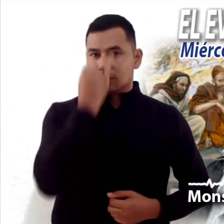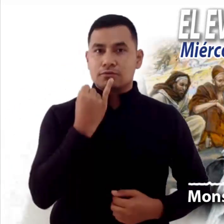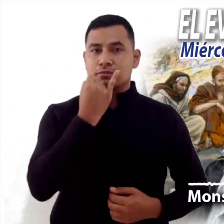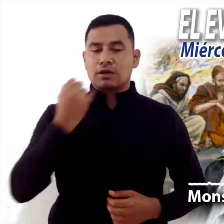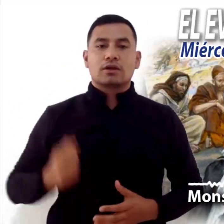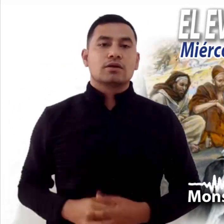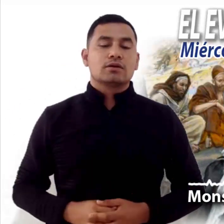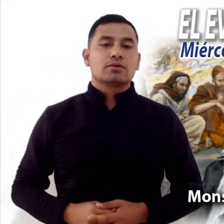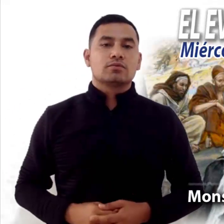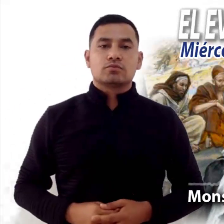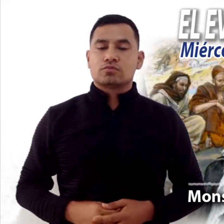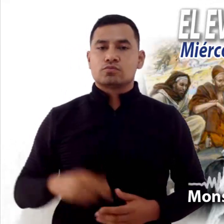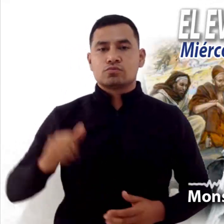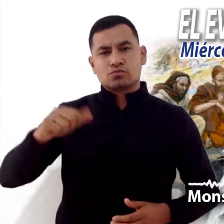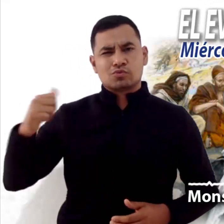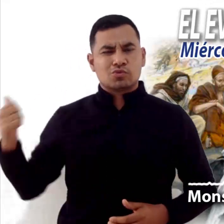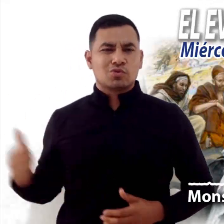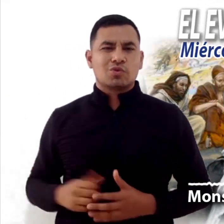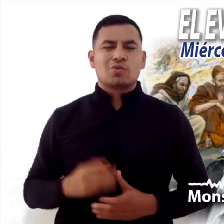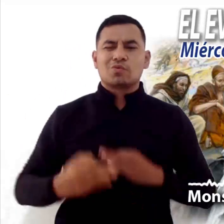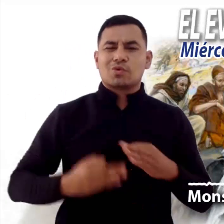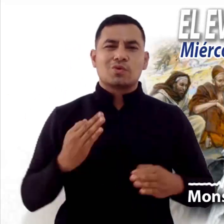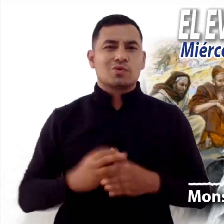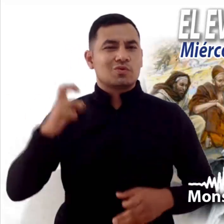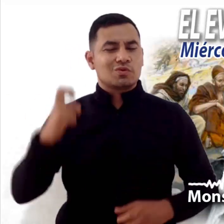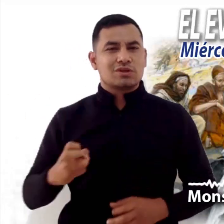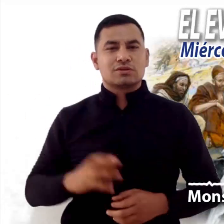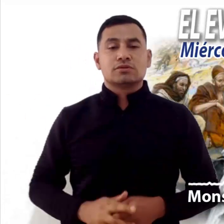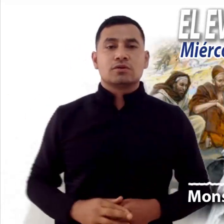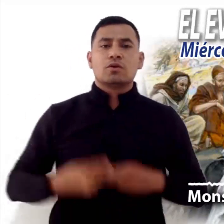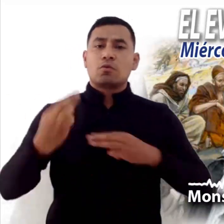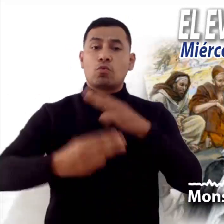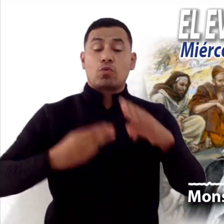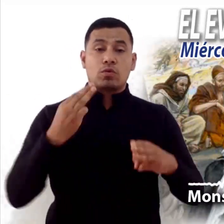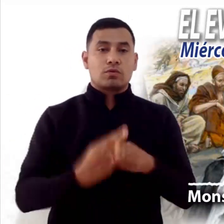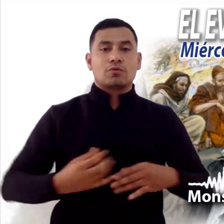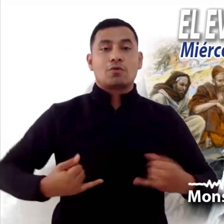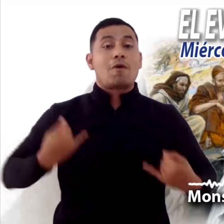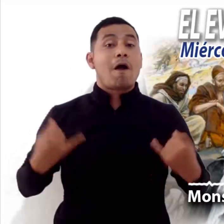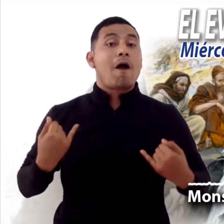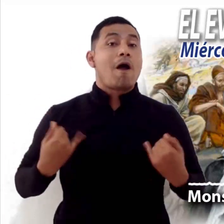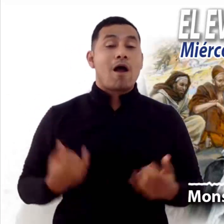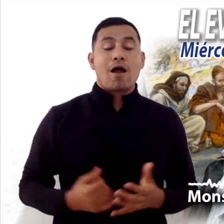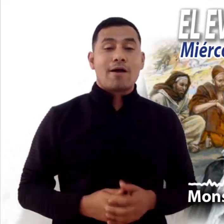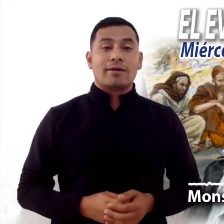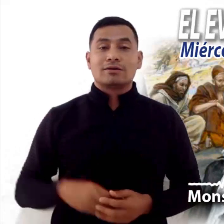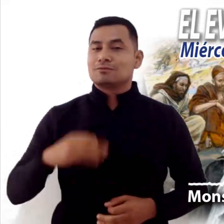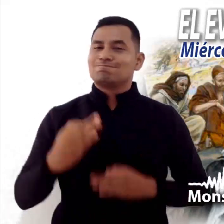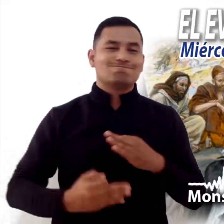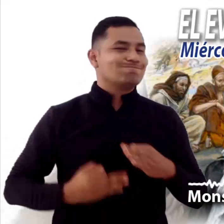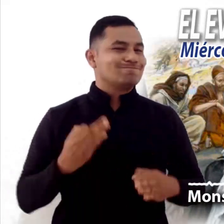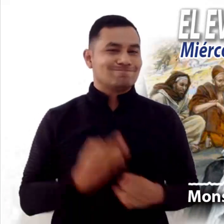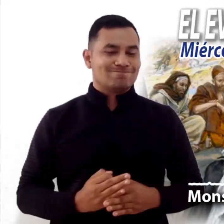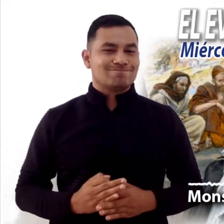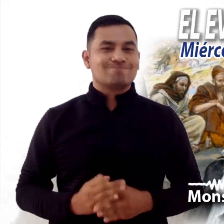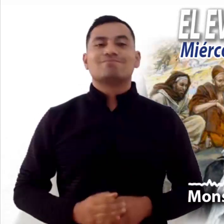es uno. Y esto se da sobre todo en el mundo de los jóvenes y a través de las redes sociales, pero también se da